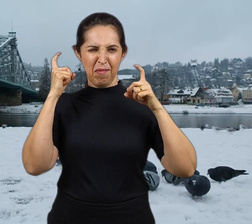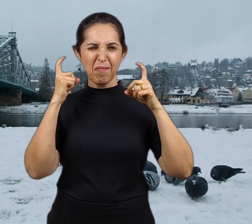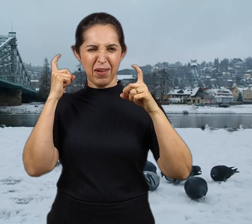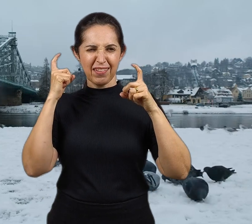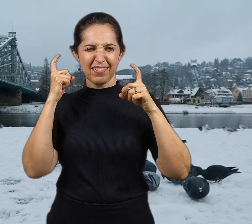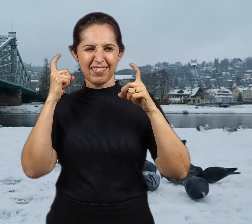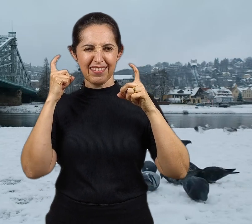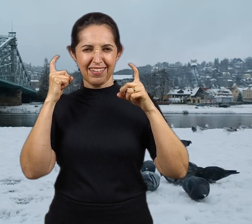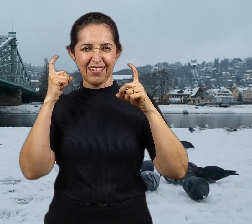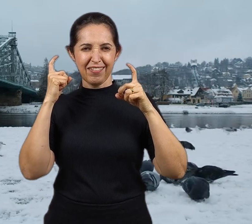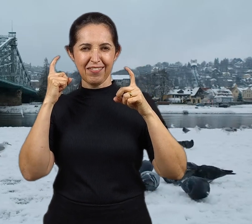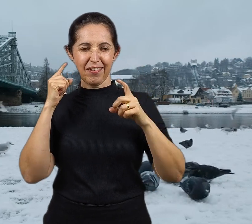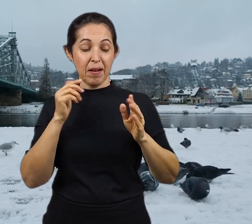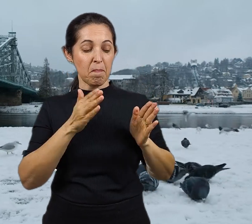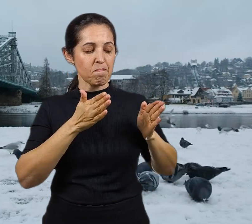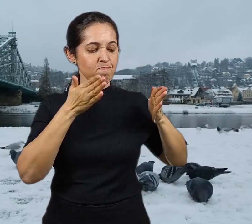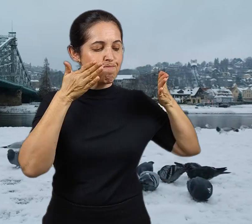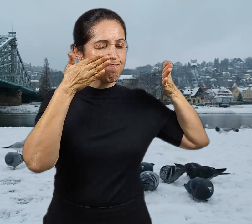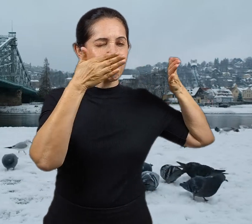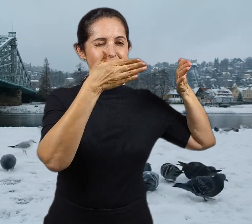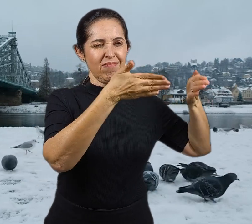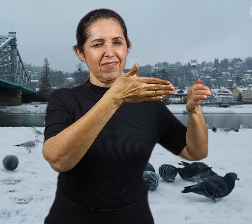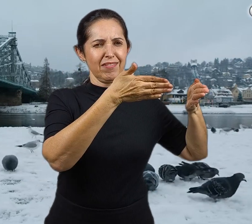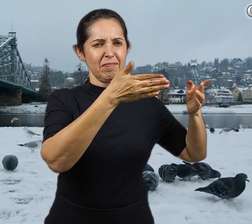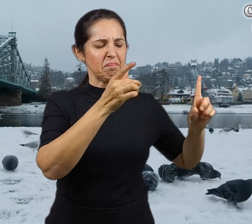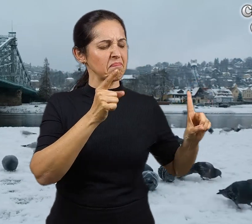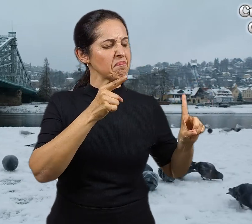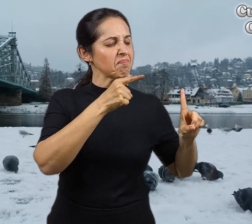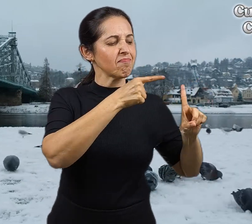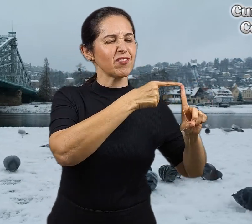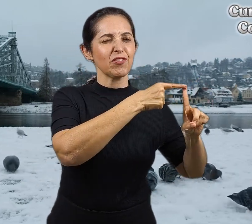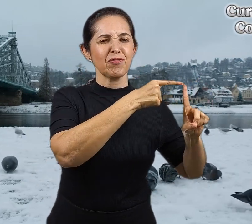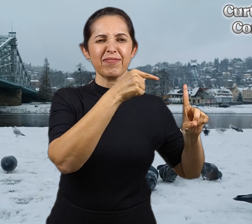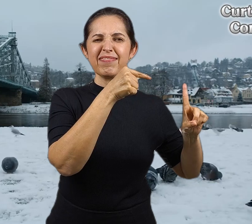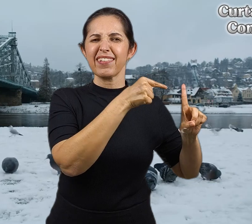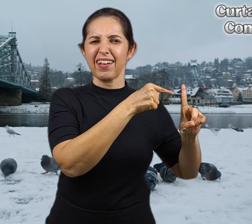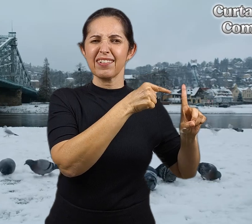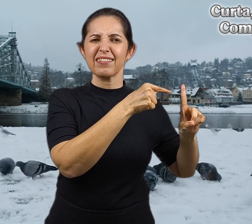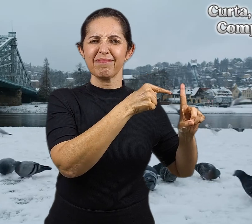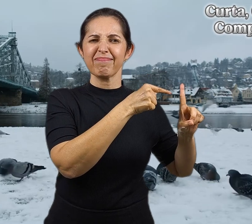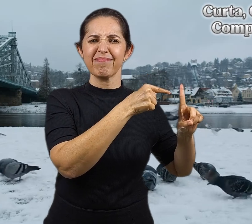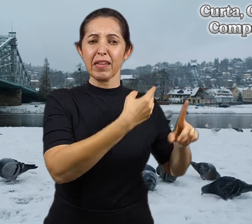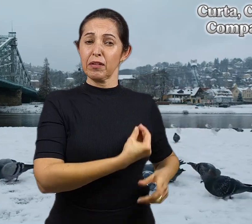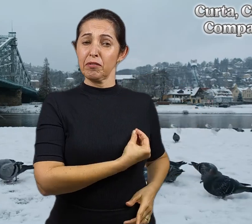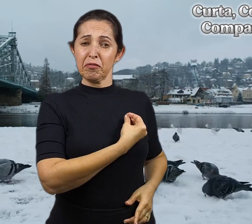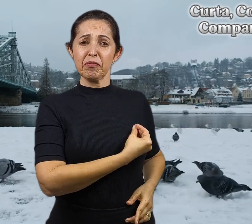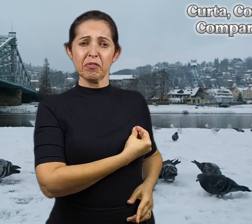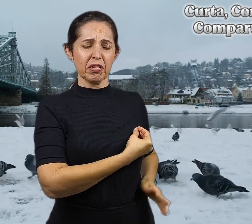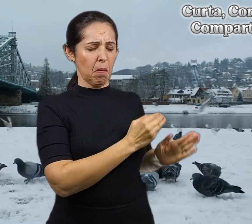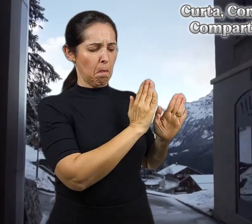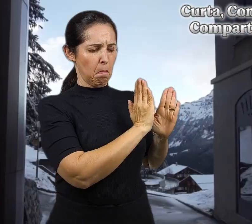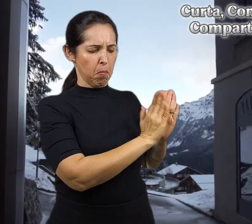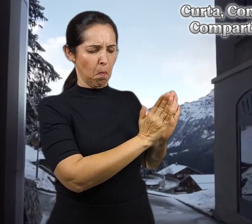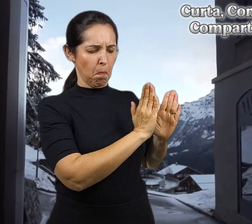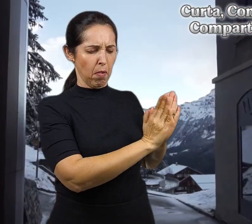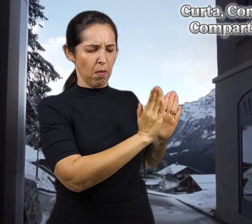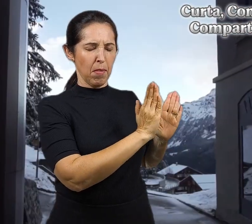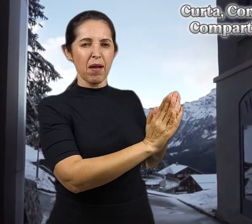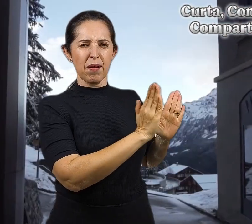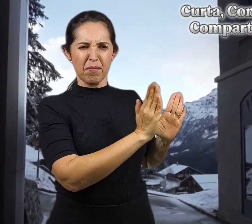cotidiano, com a luta pela vida, e às vezes nós esquecemos de